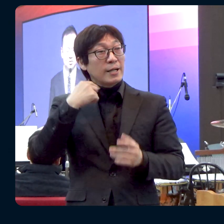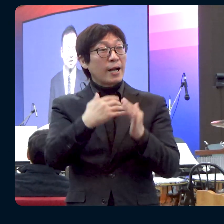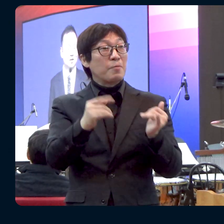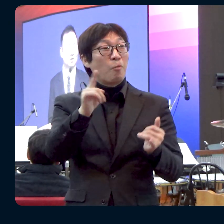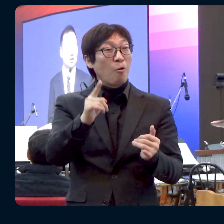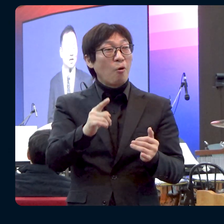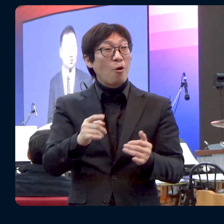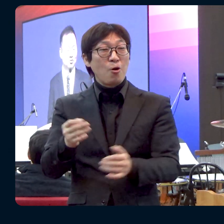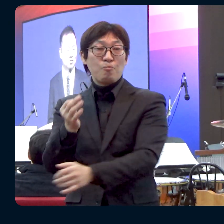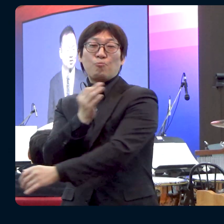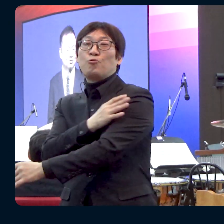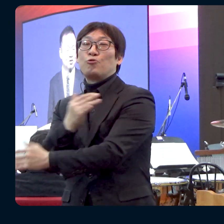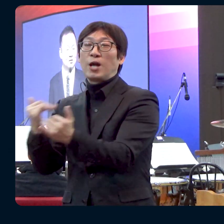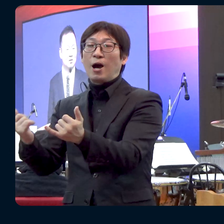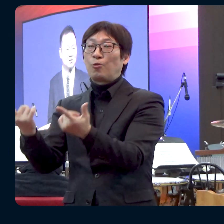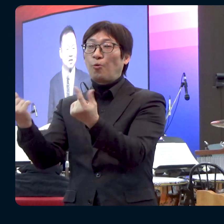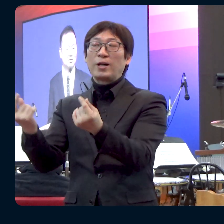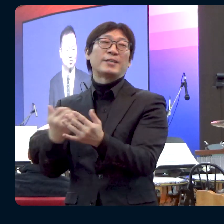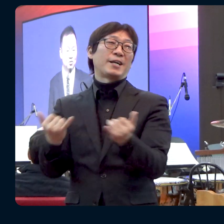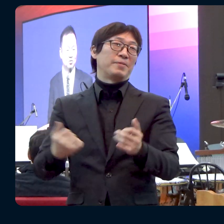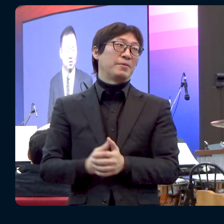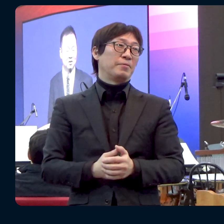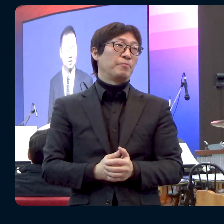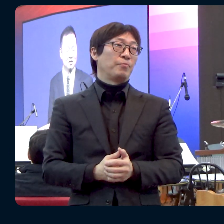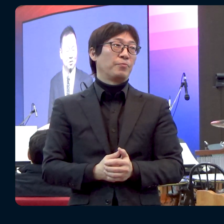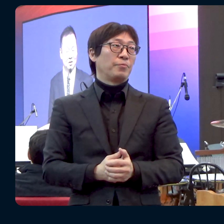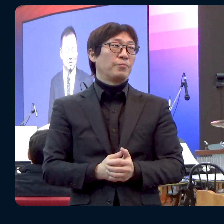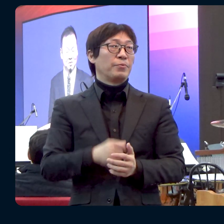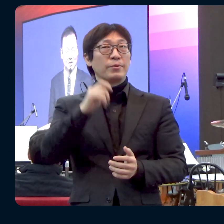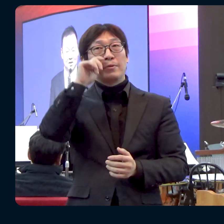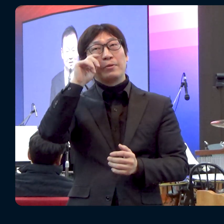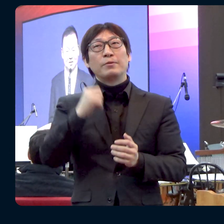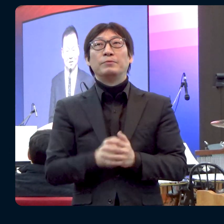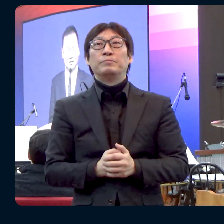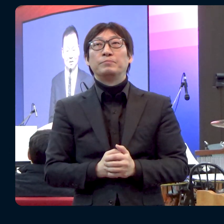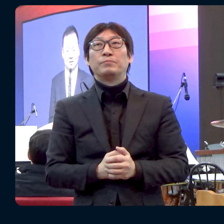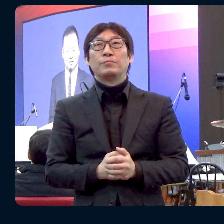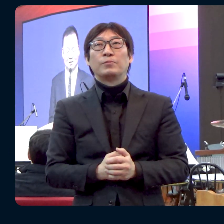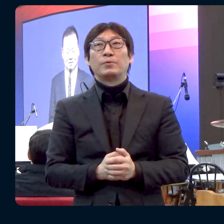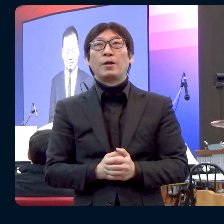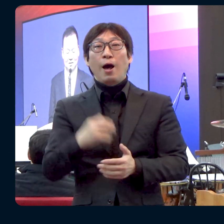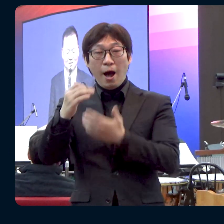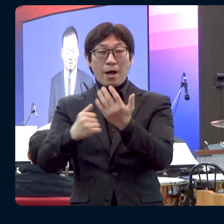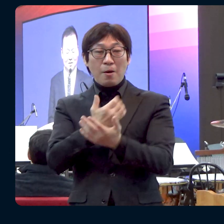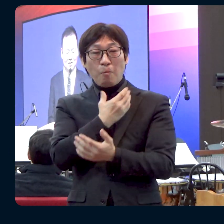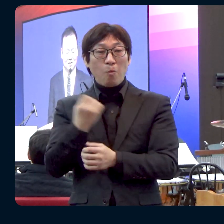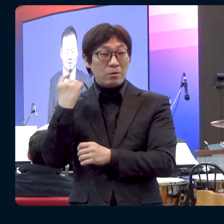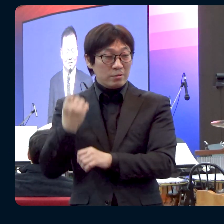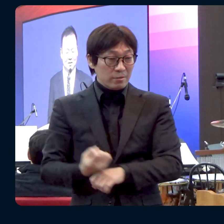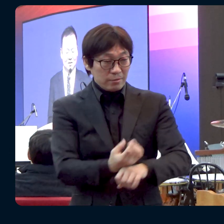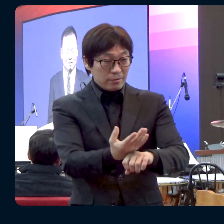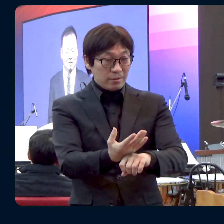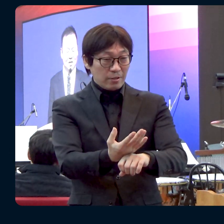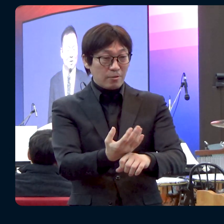소동했던 무리들, 두 사람을 가둔 권력자의 눈으로 우리는 살고 있는 겁니다.